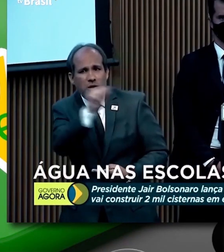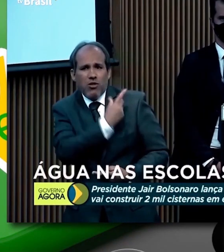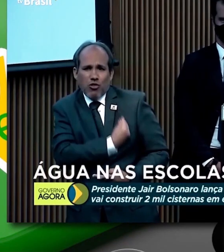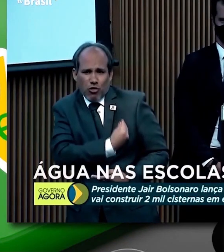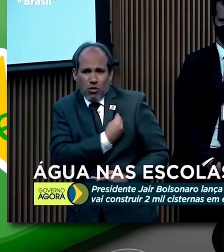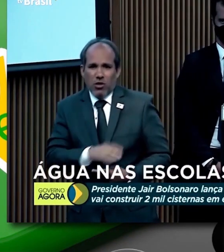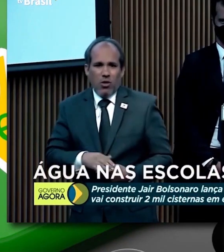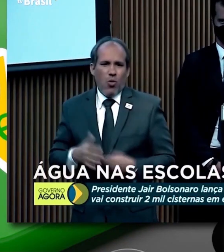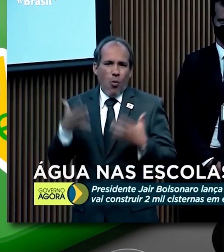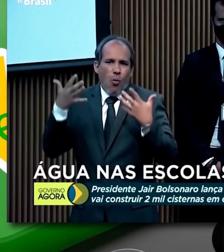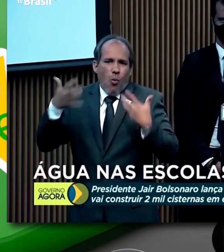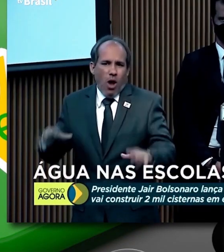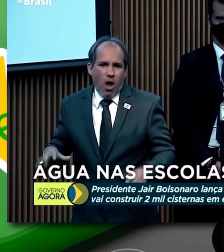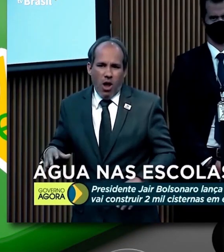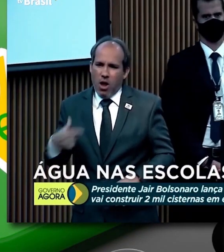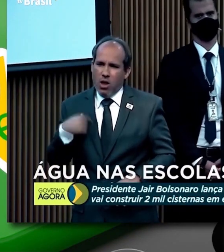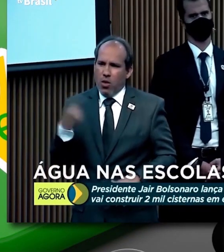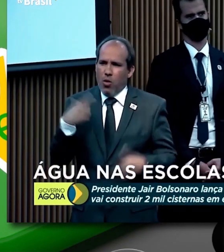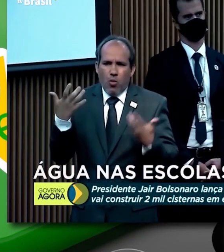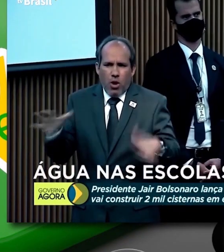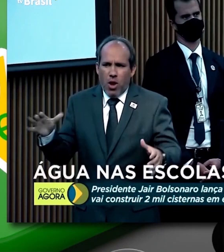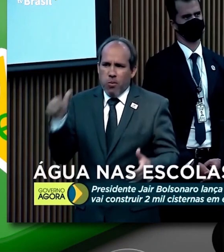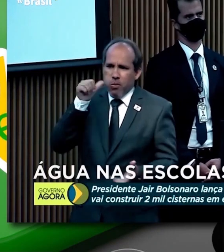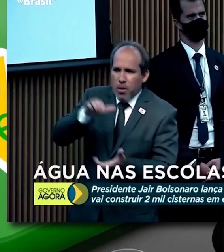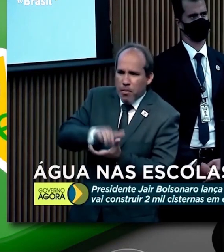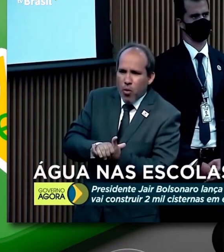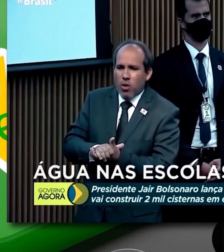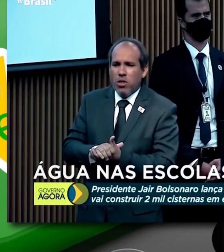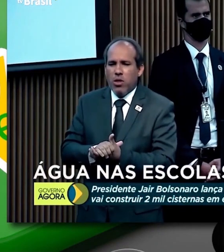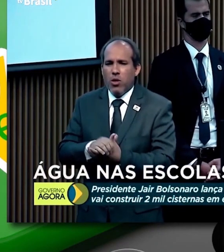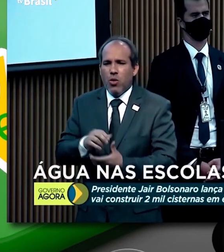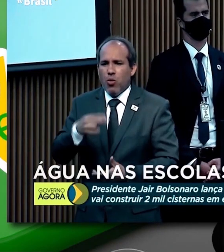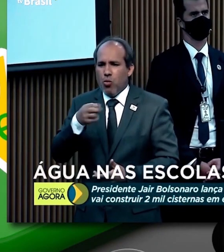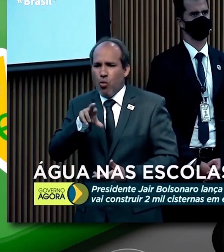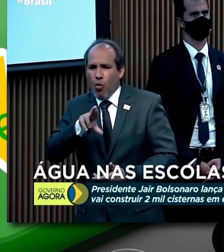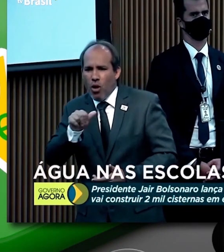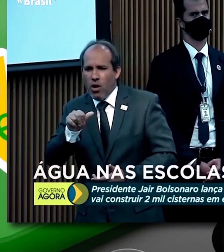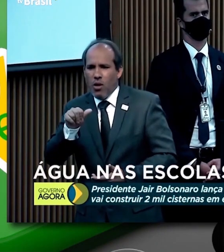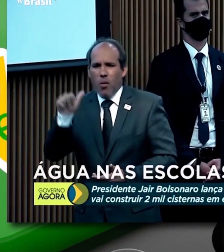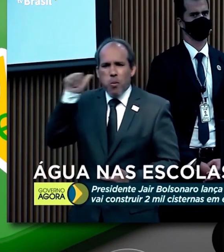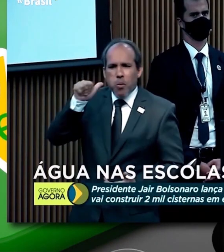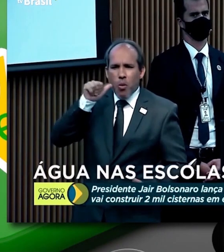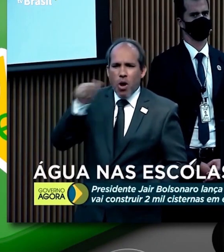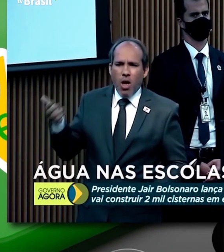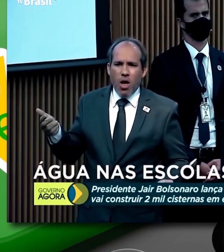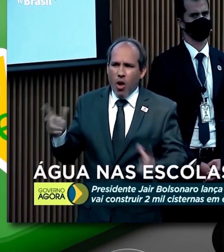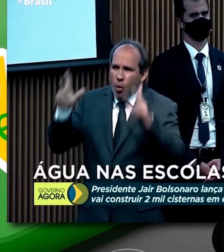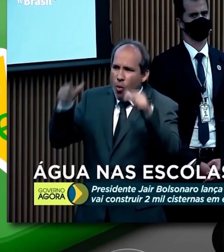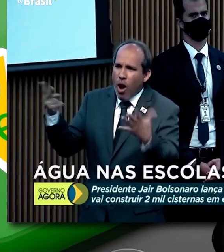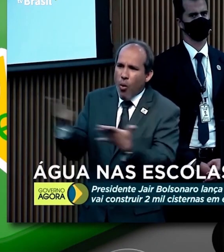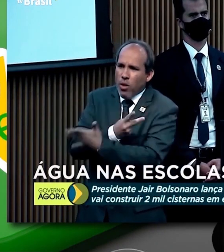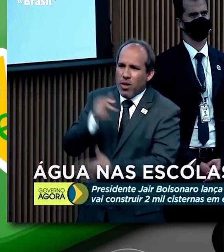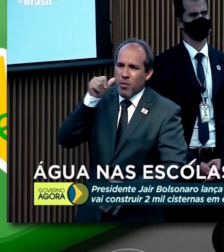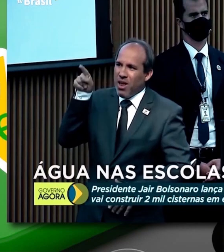quer nossas esposas nossas noras nossos nossas filhas passando situação que as mulheres na